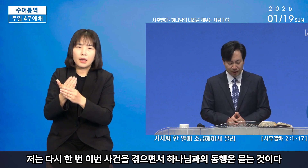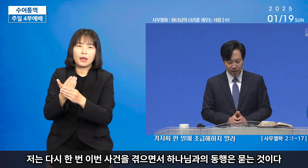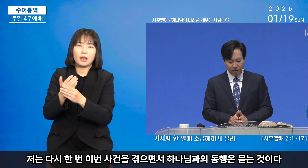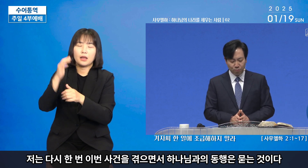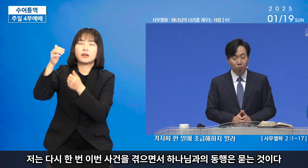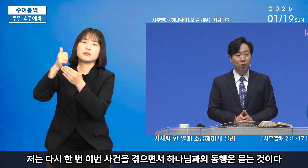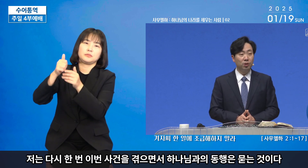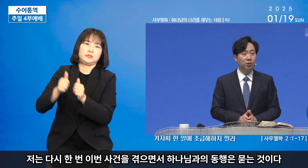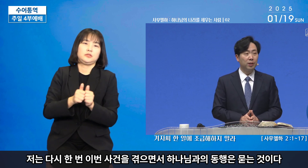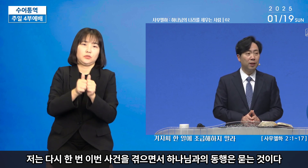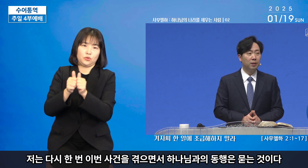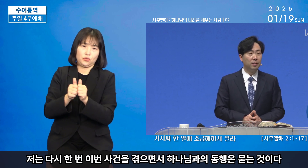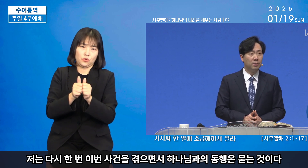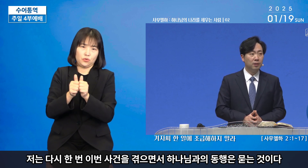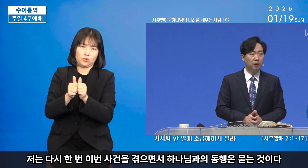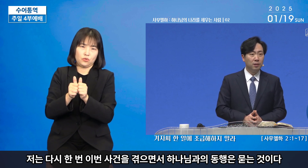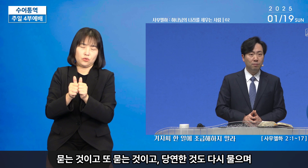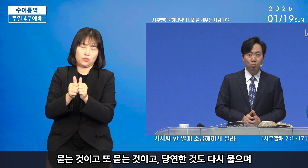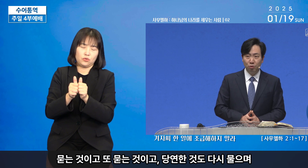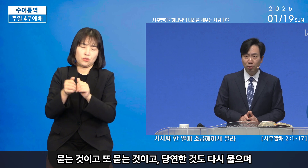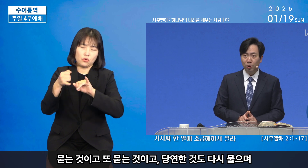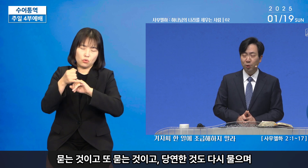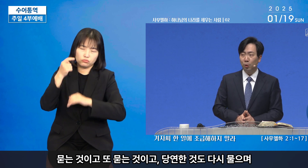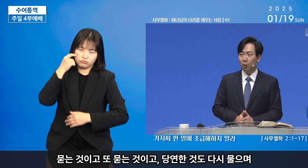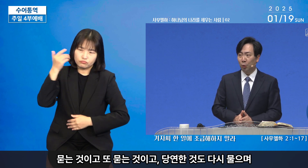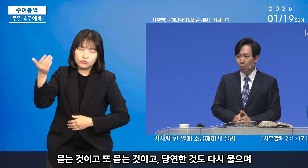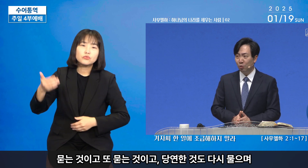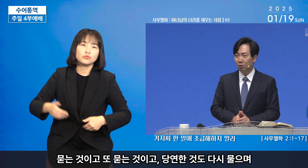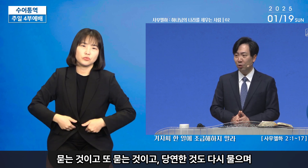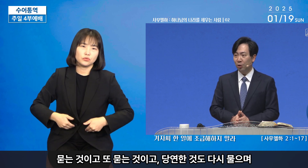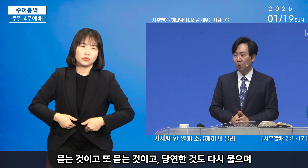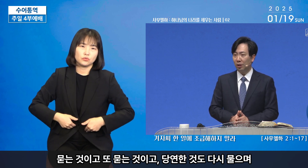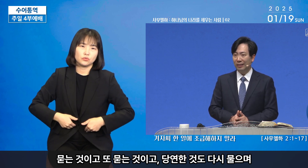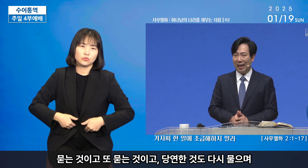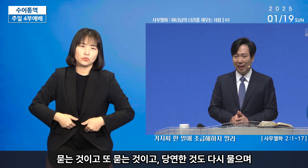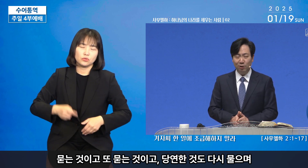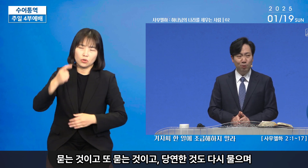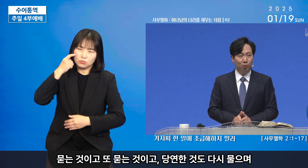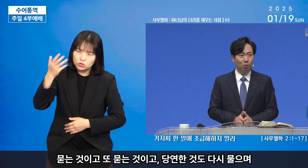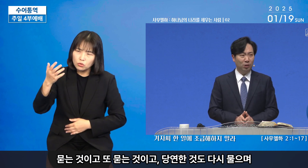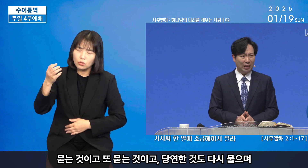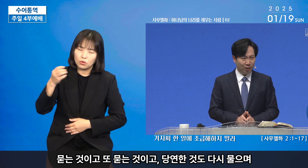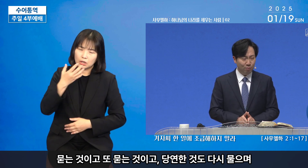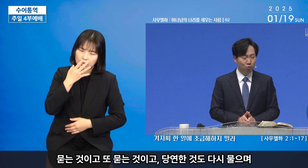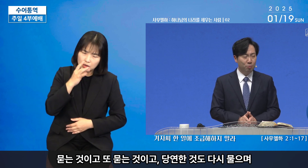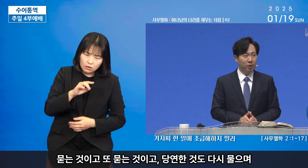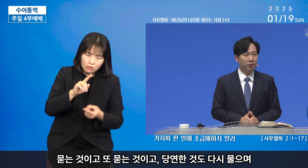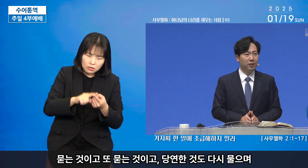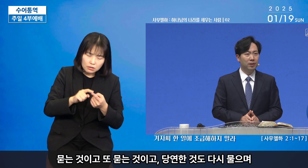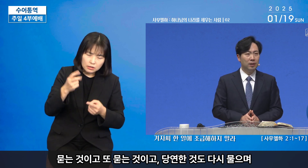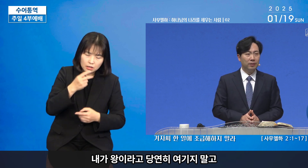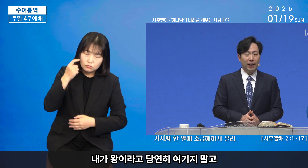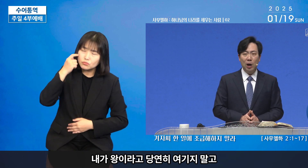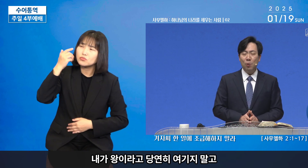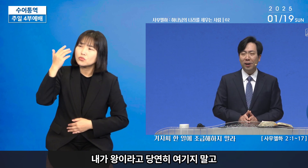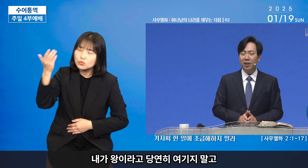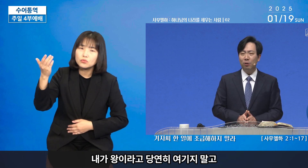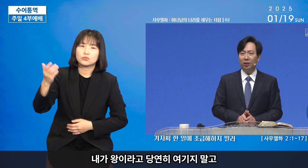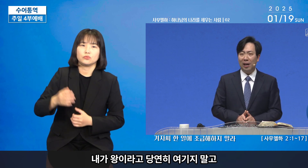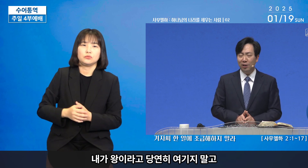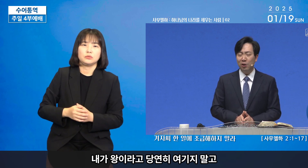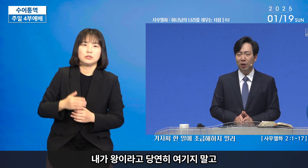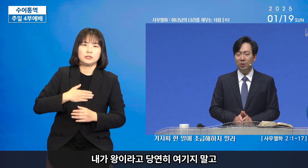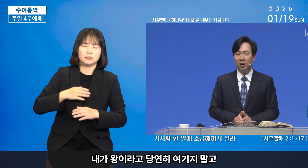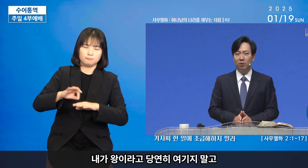동행은 묻는 것이다. 묻는 것이고 또 묻는 것이고 당연한 것도 다시 물으며, 내가